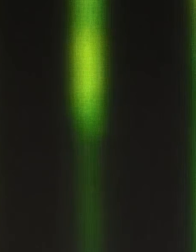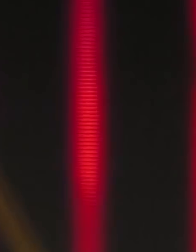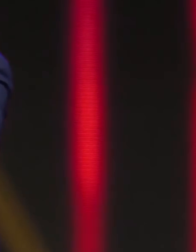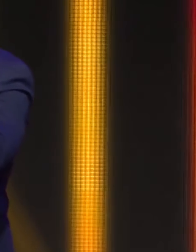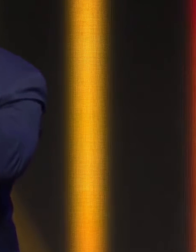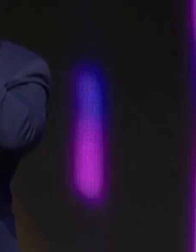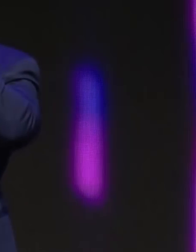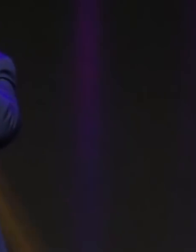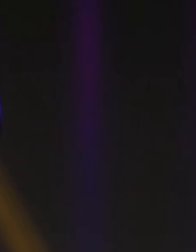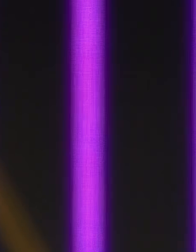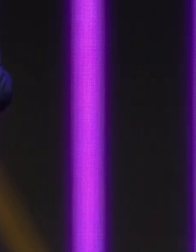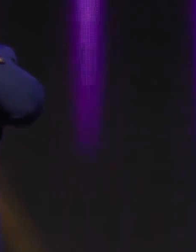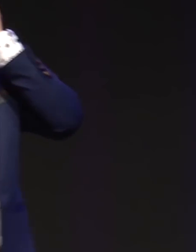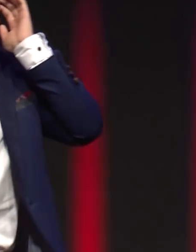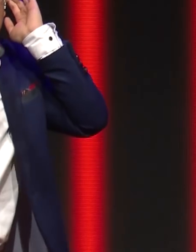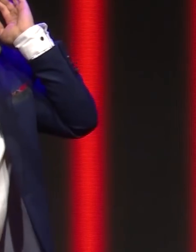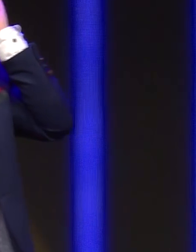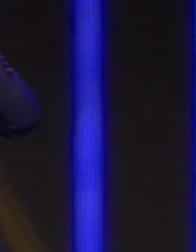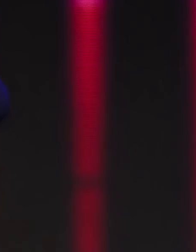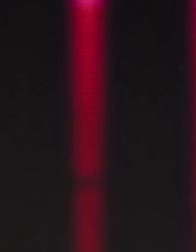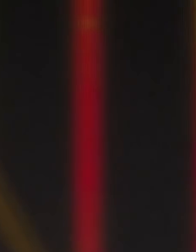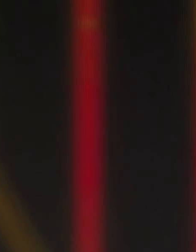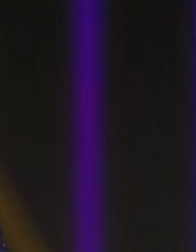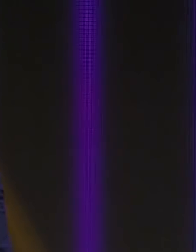segala dosa. Kau beri,